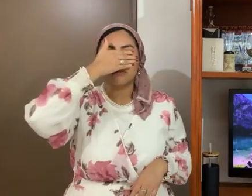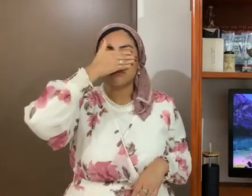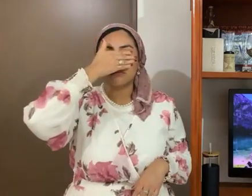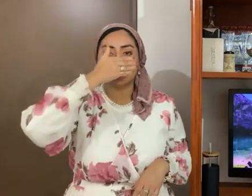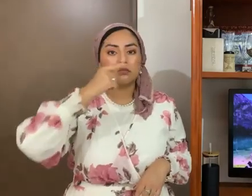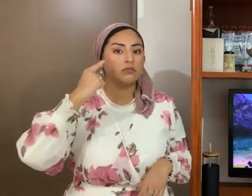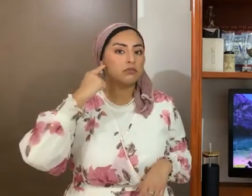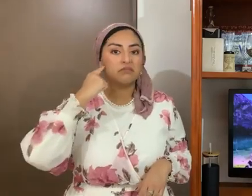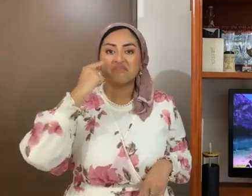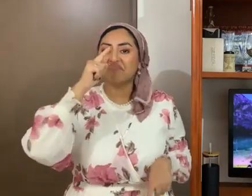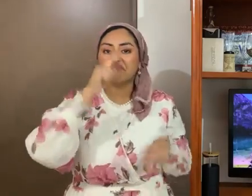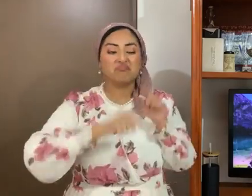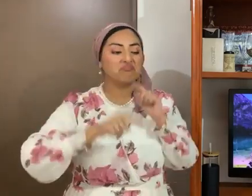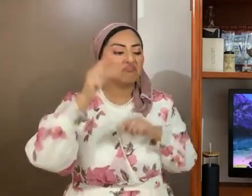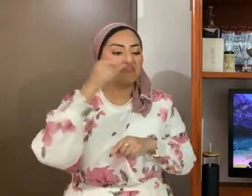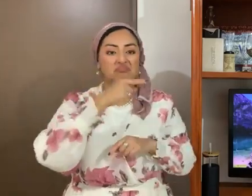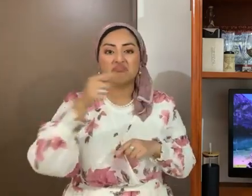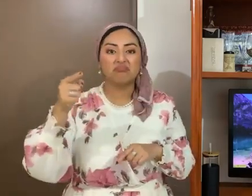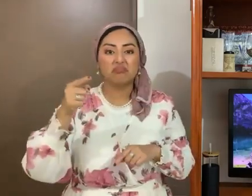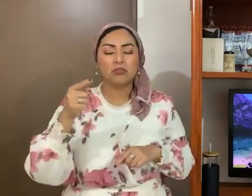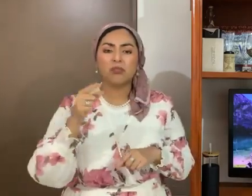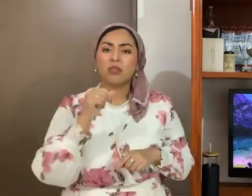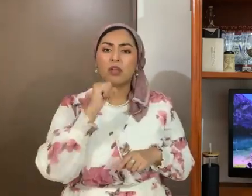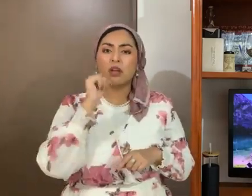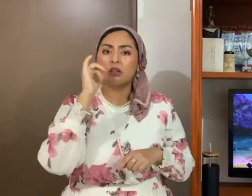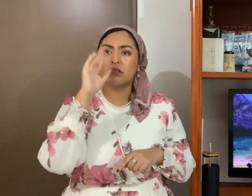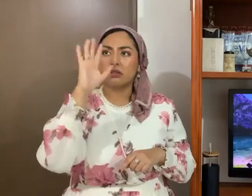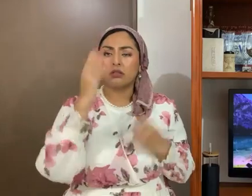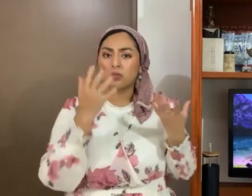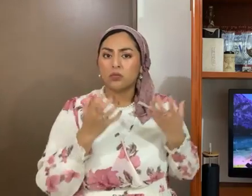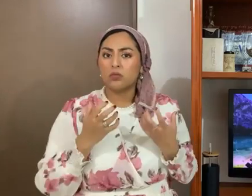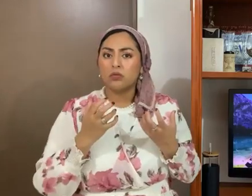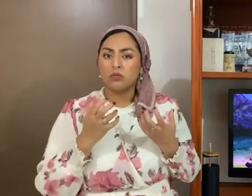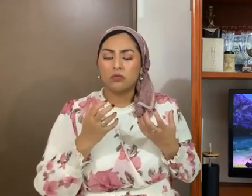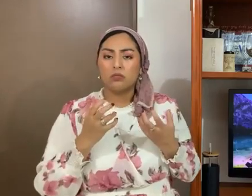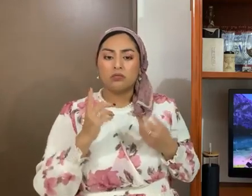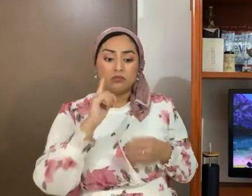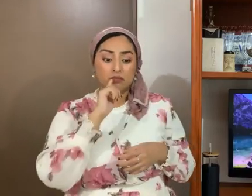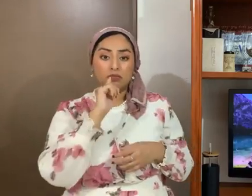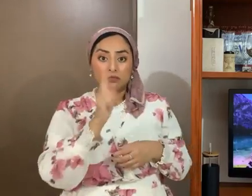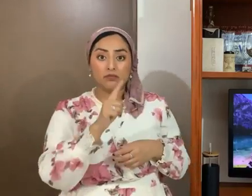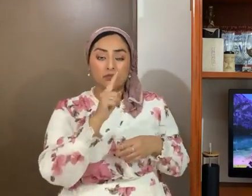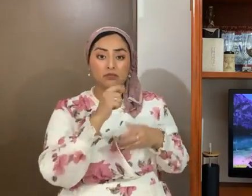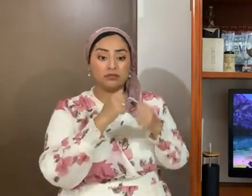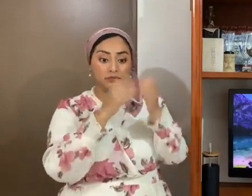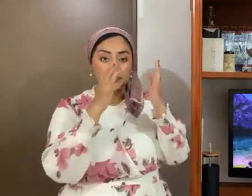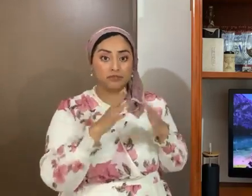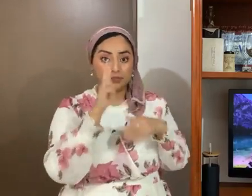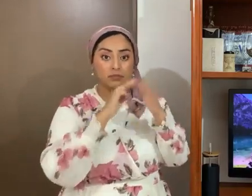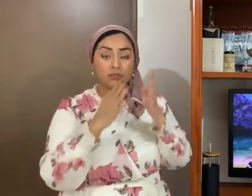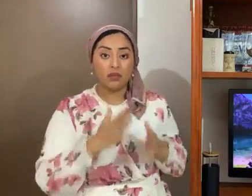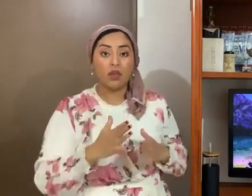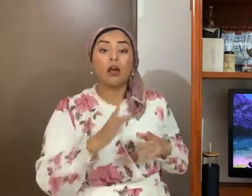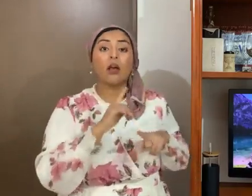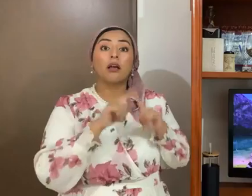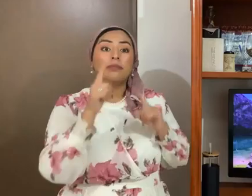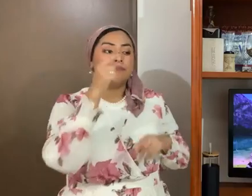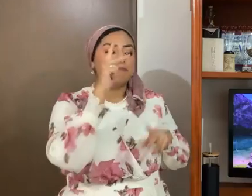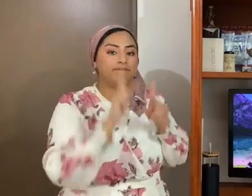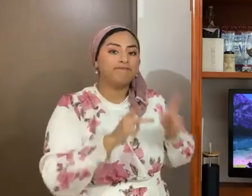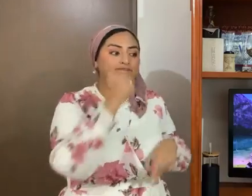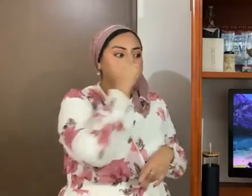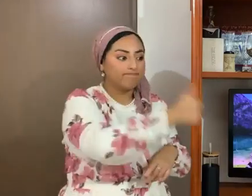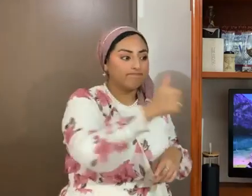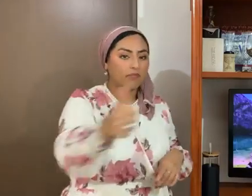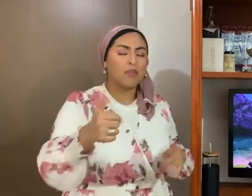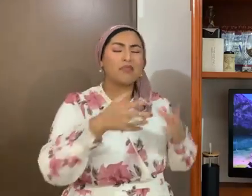y sus oídos para que no escuchen? No porque Yahweh lo quisiera, porque por eso está enviando a su siervo, a su profeta, sino porque el pueblo